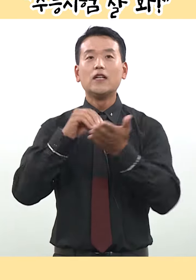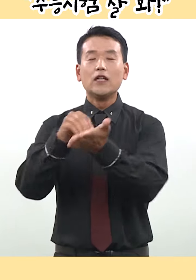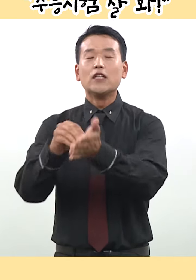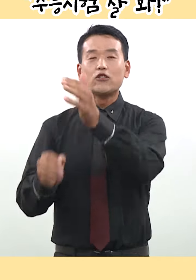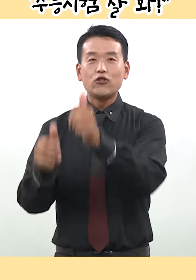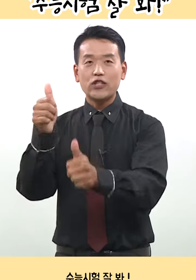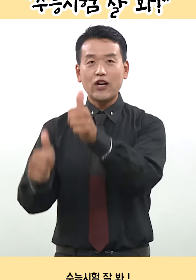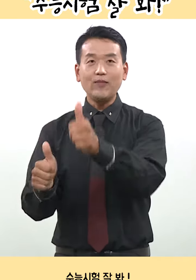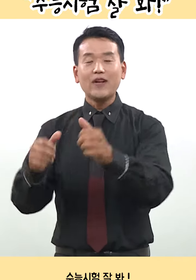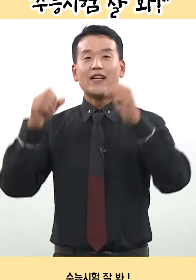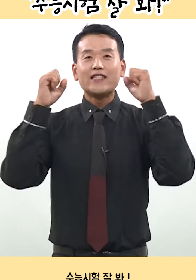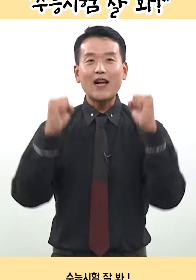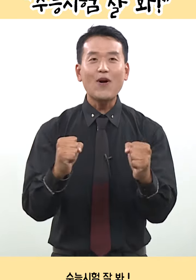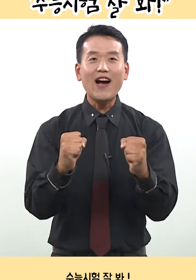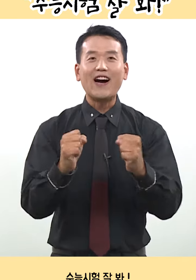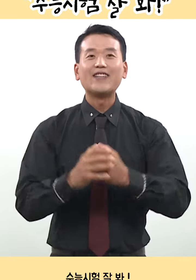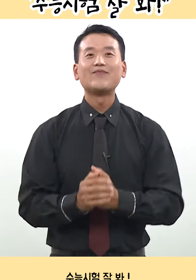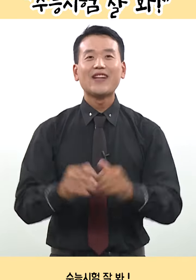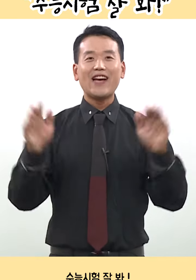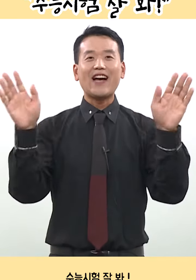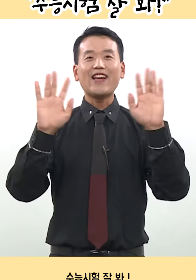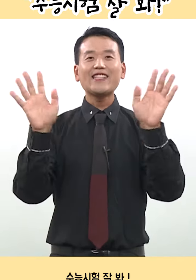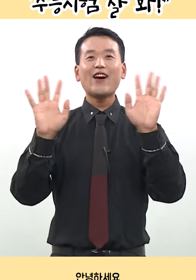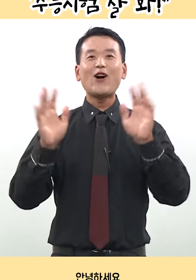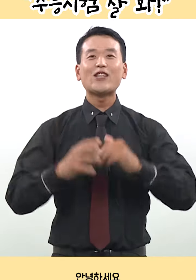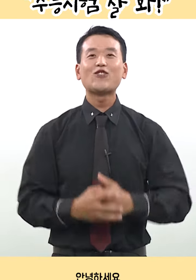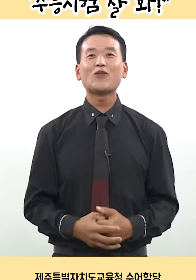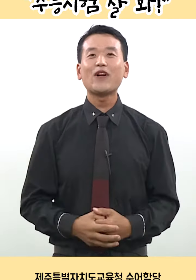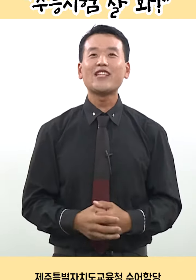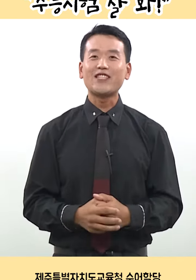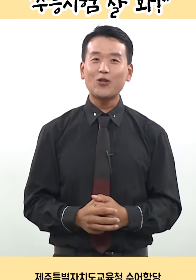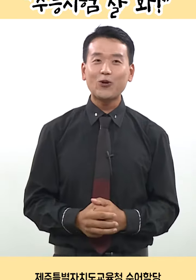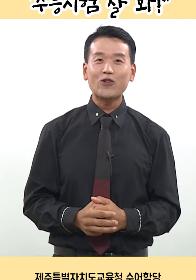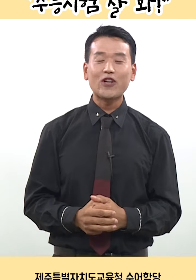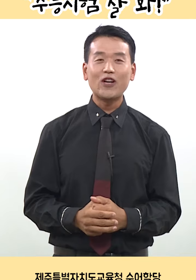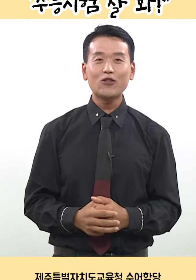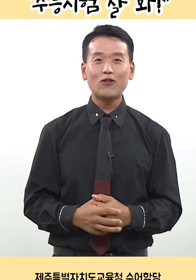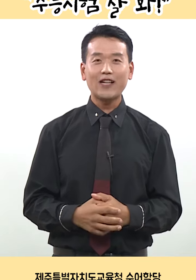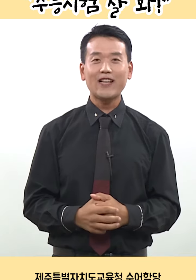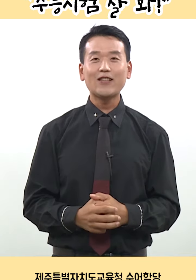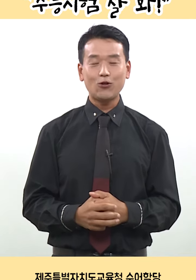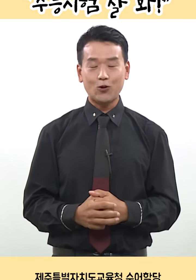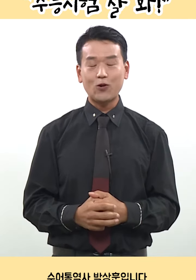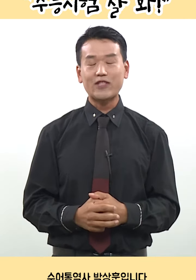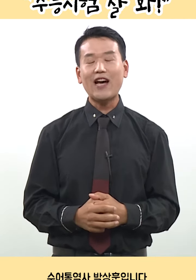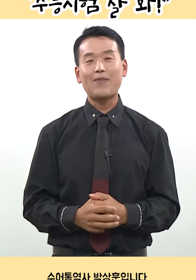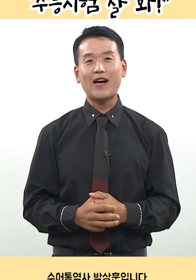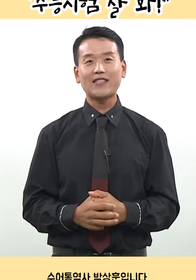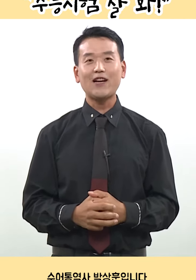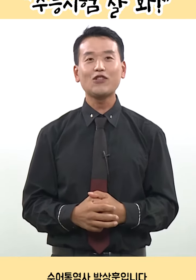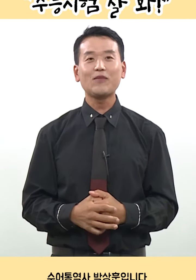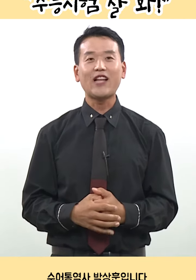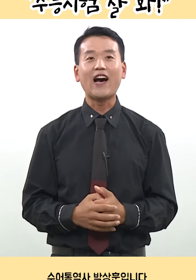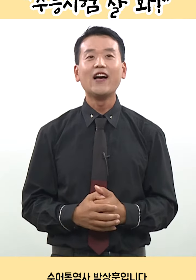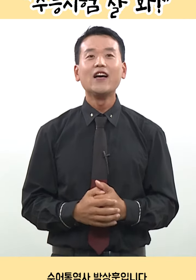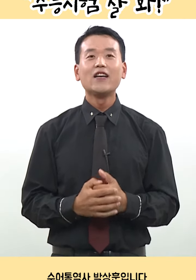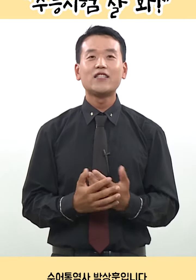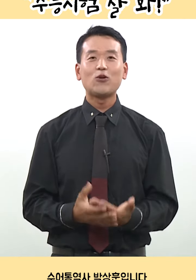수능시험 잘 봐! 안녕하세요 제주특별자치도교육청 수학당 수어통역사 박상훈입니다. 이제 곧